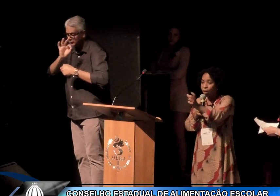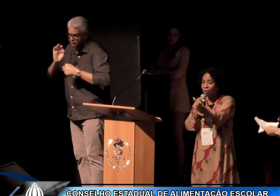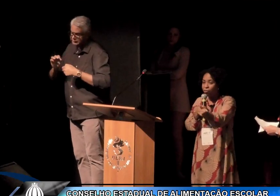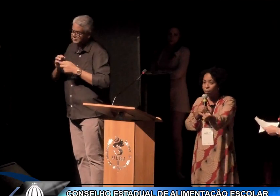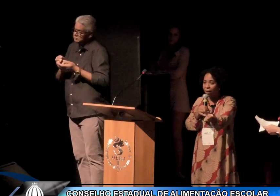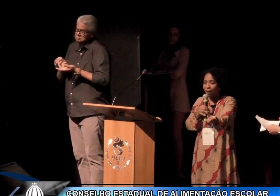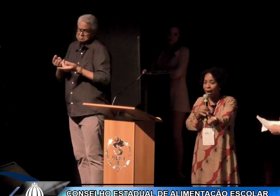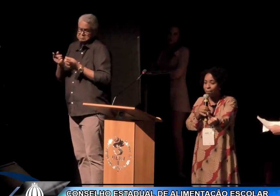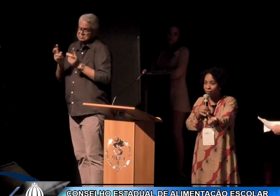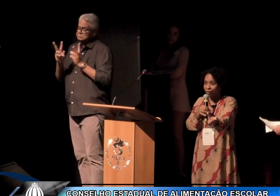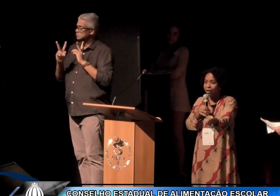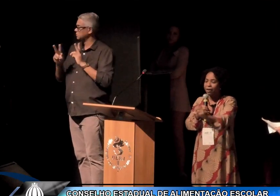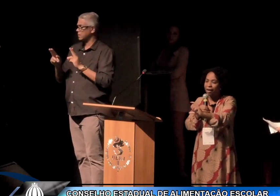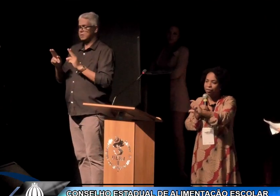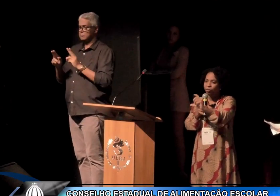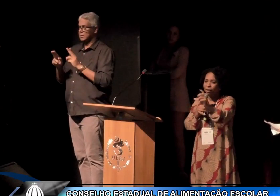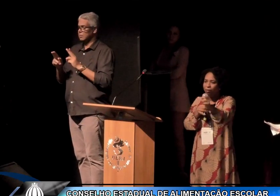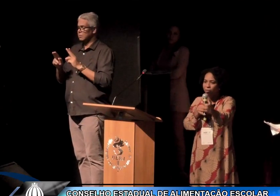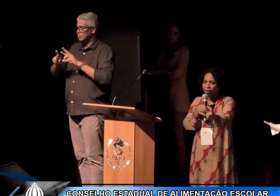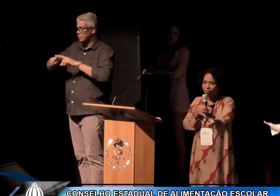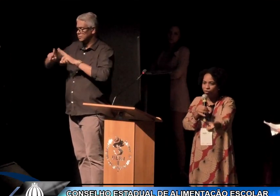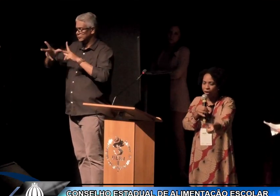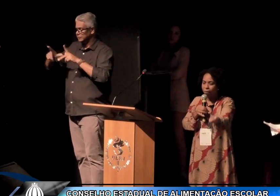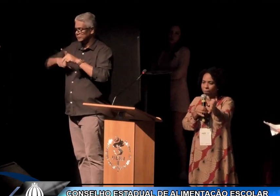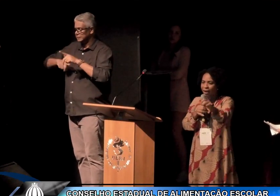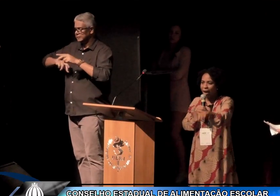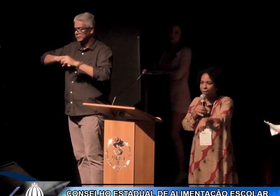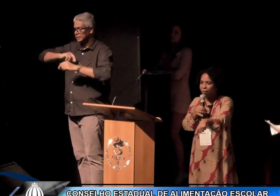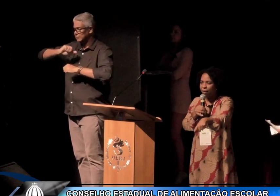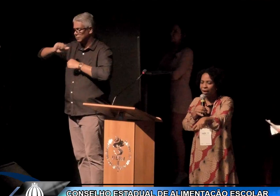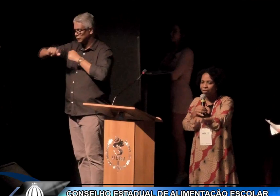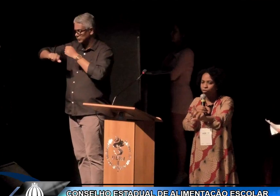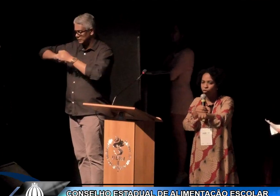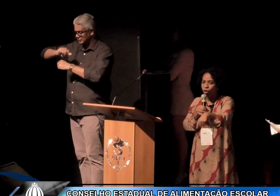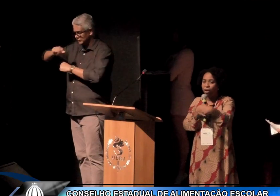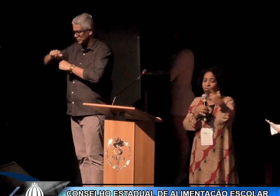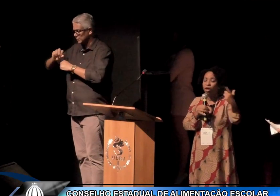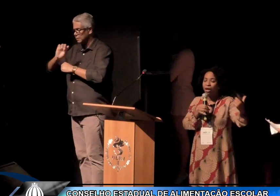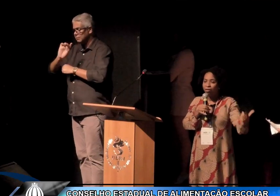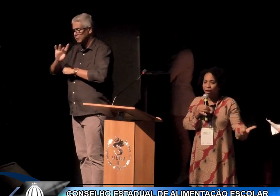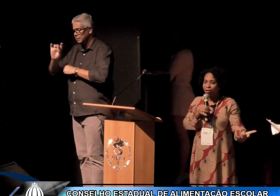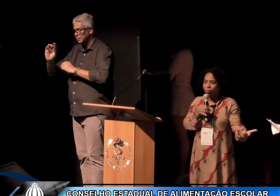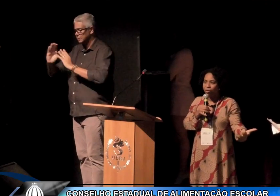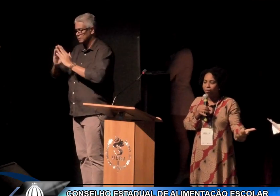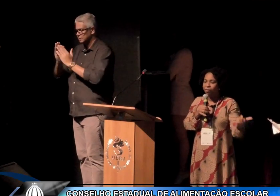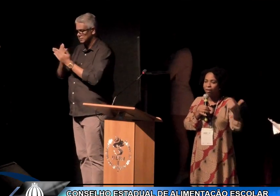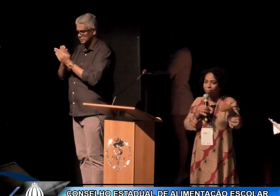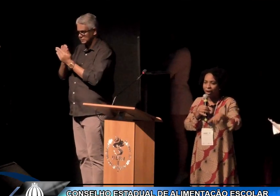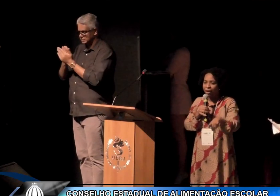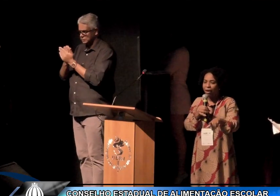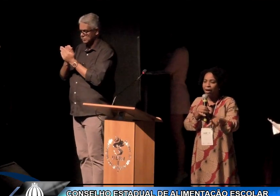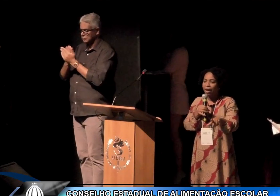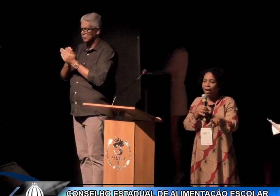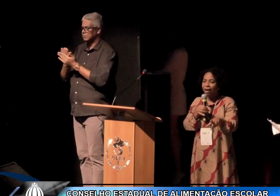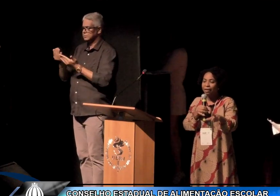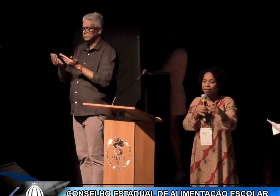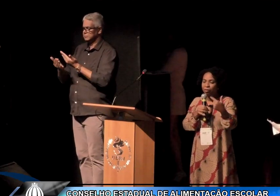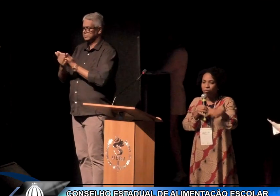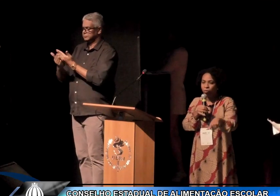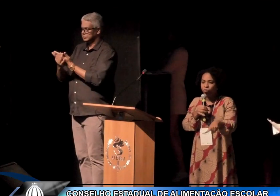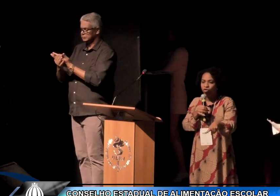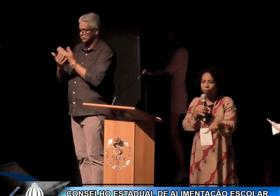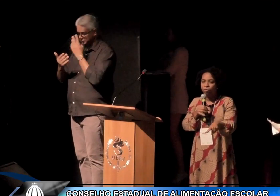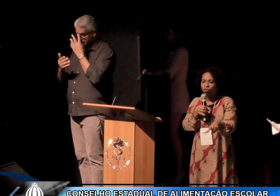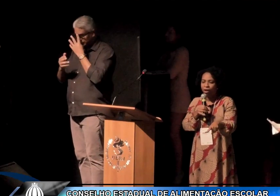não é a mesma per capita né então tem que ter mudança de que per capita para aquelas escolas e tem que ter mudança também é